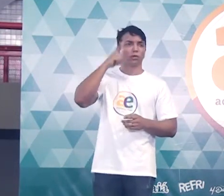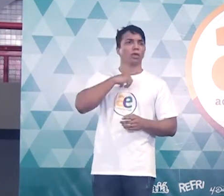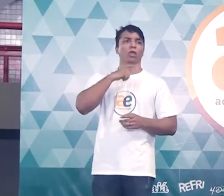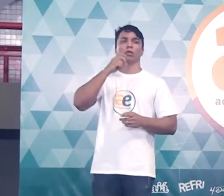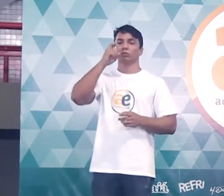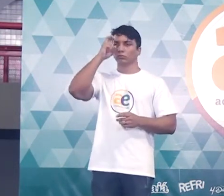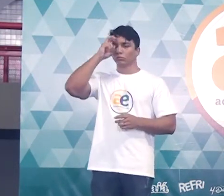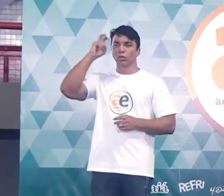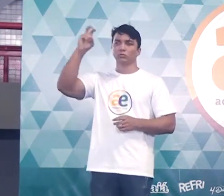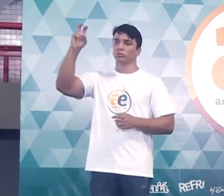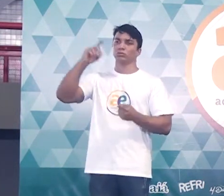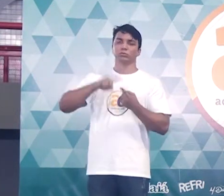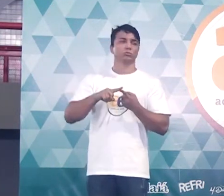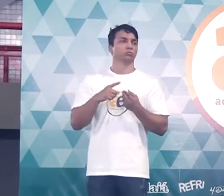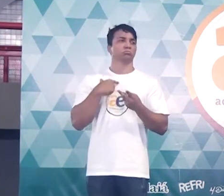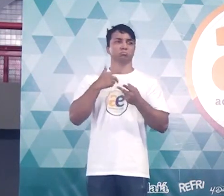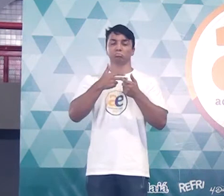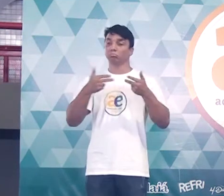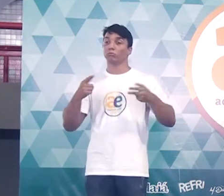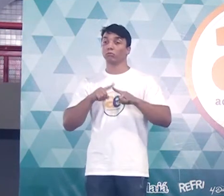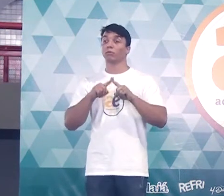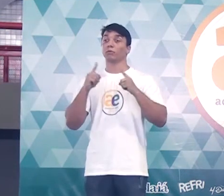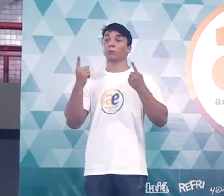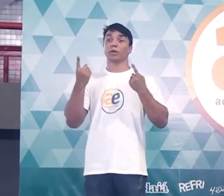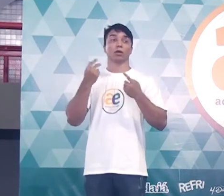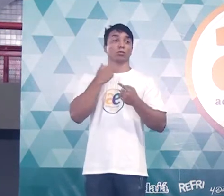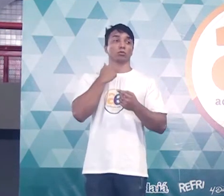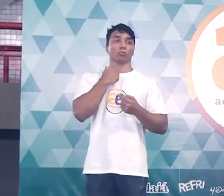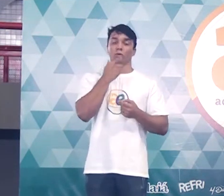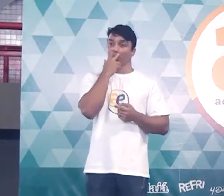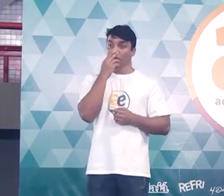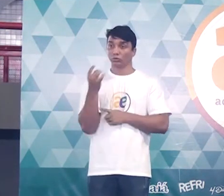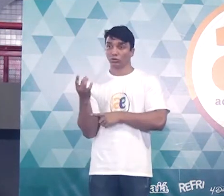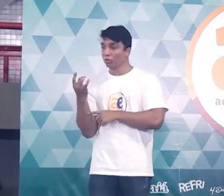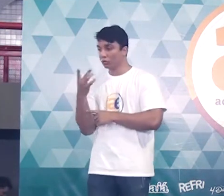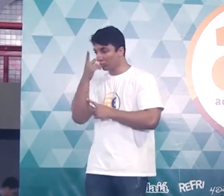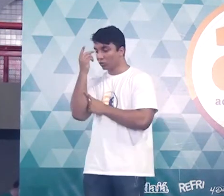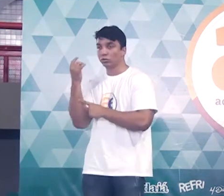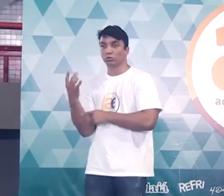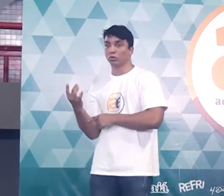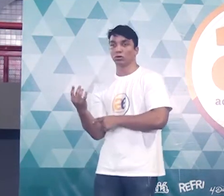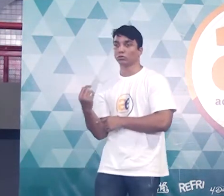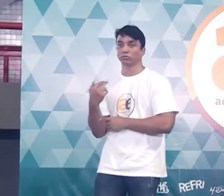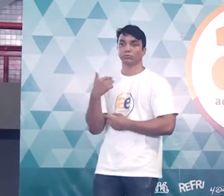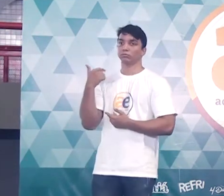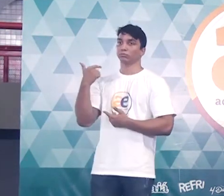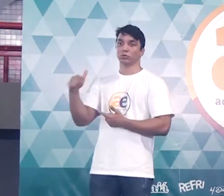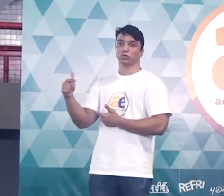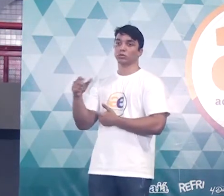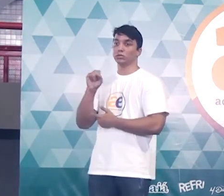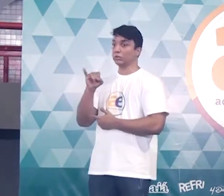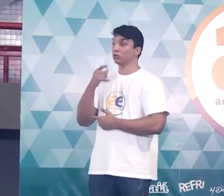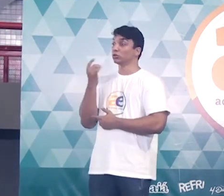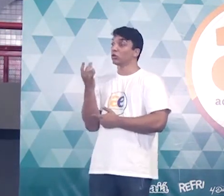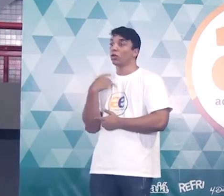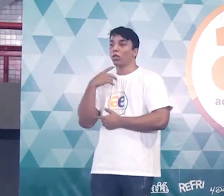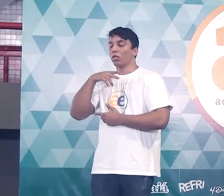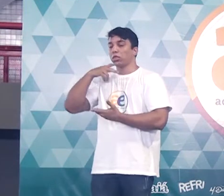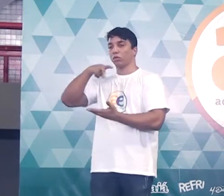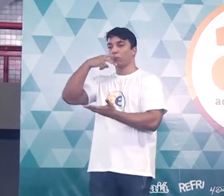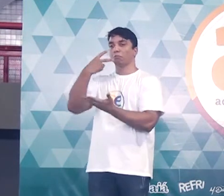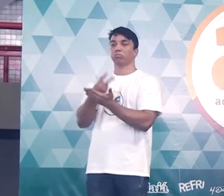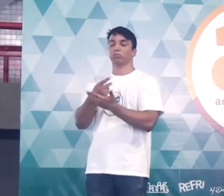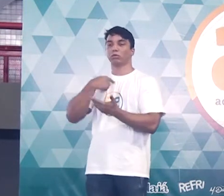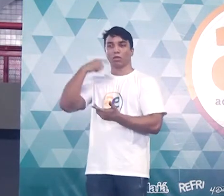do mesmo jeito. O problema é que você não pode deixar ela sozinha, porque se ela sentir uma convulsão, ela pode bater a cabeça, ela